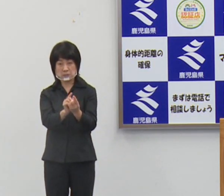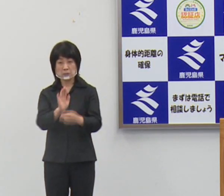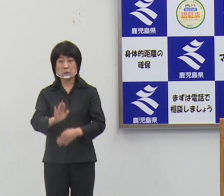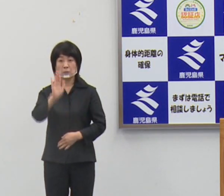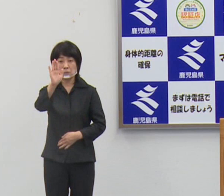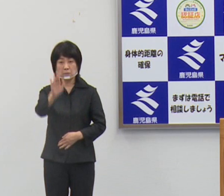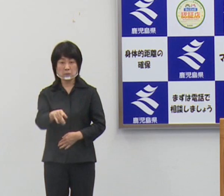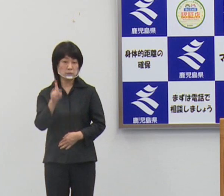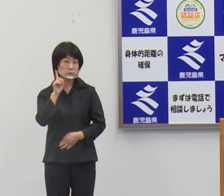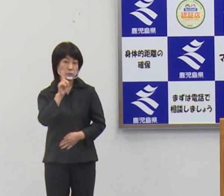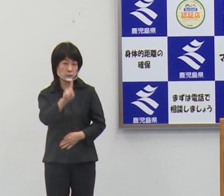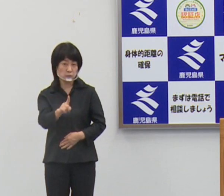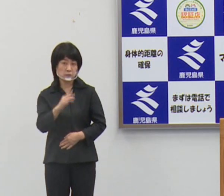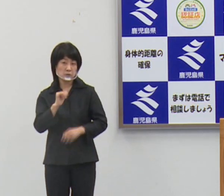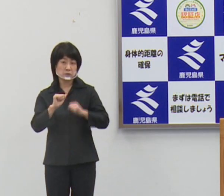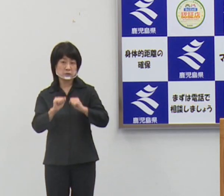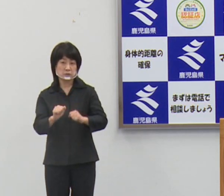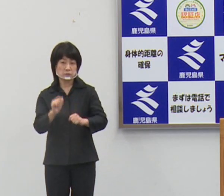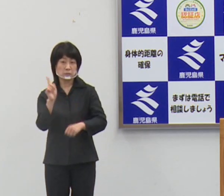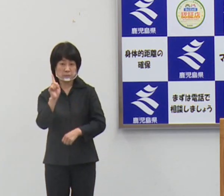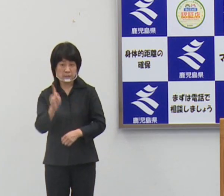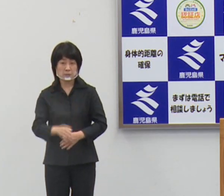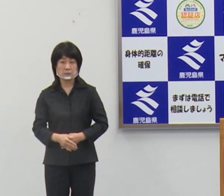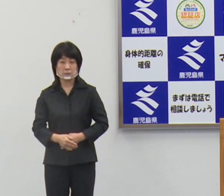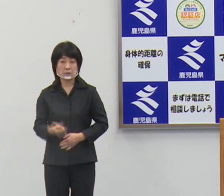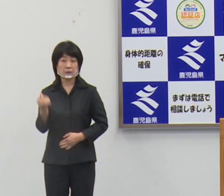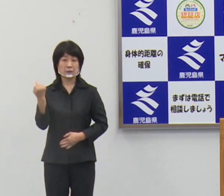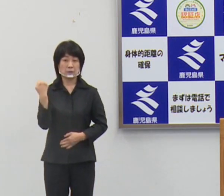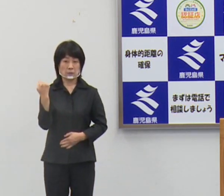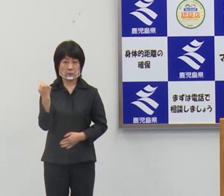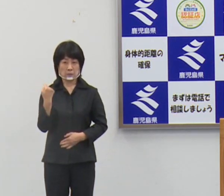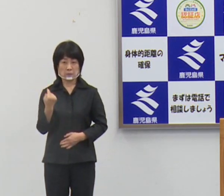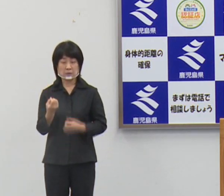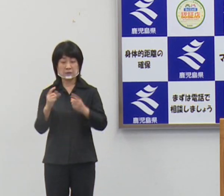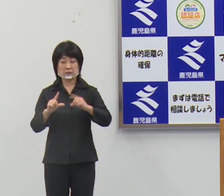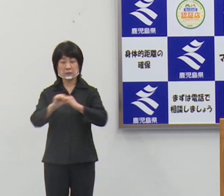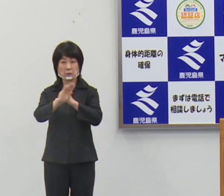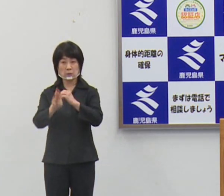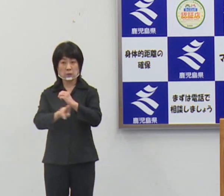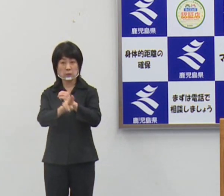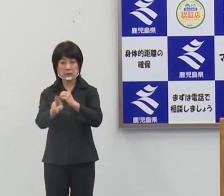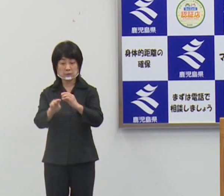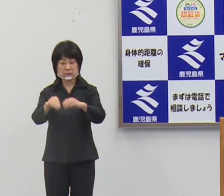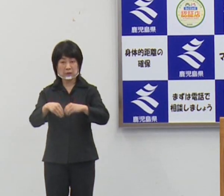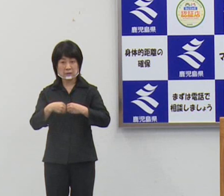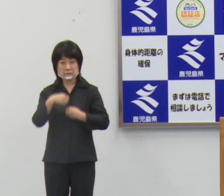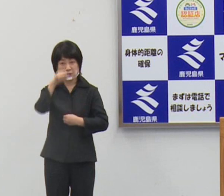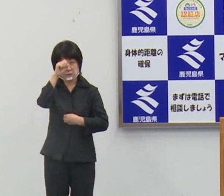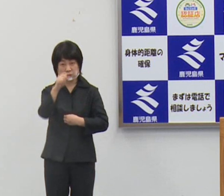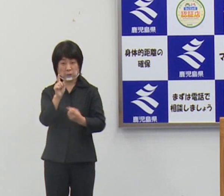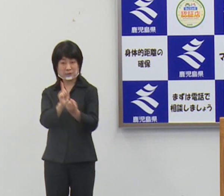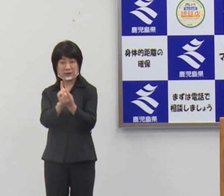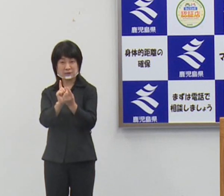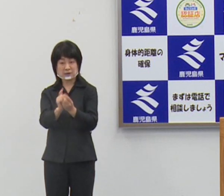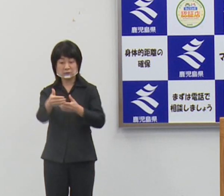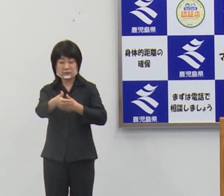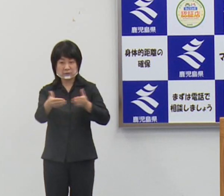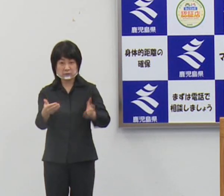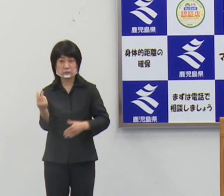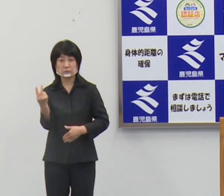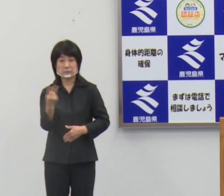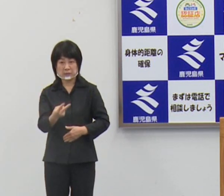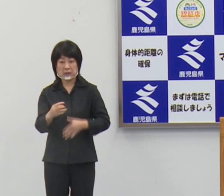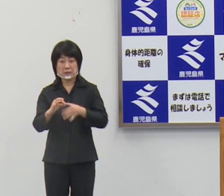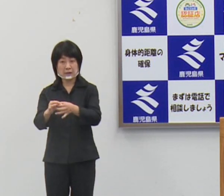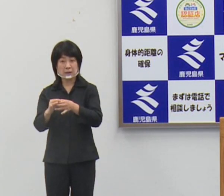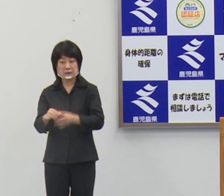に円滑に実施するため、昨日新型コロナウイルス感染症対策室及び関